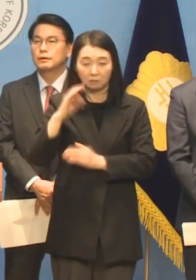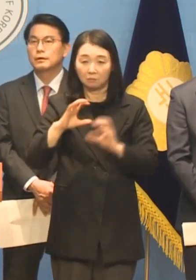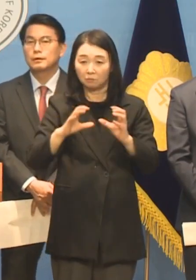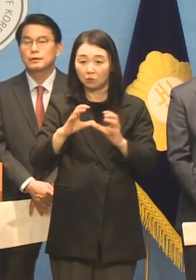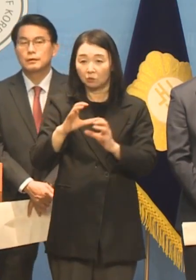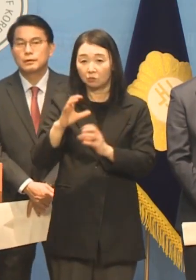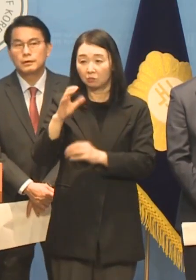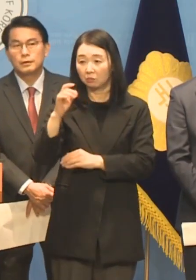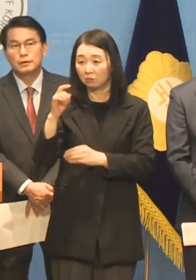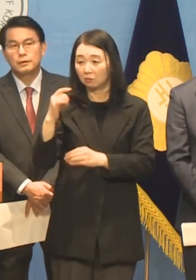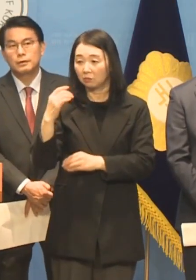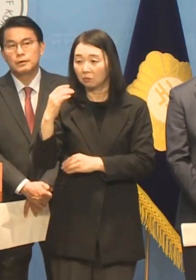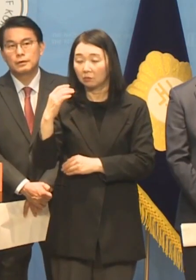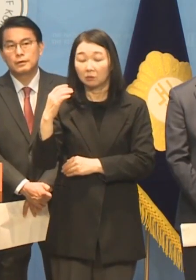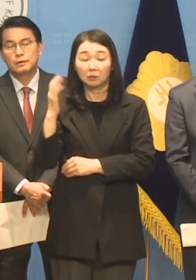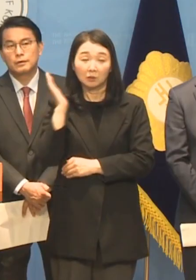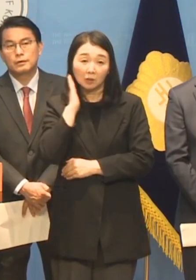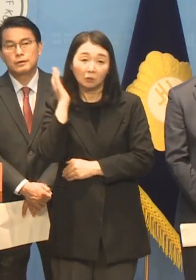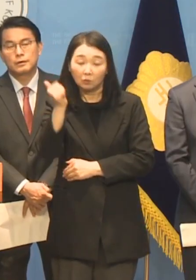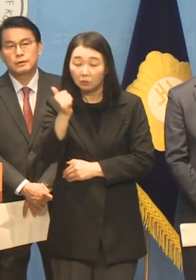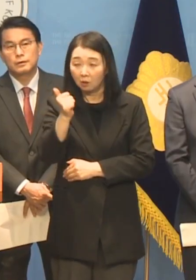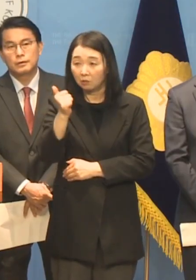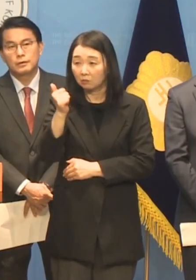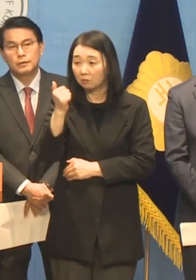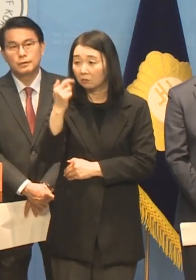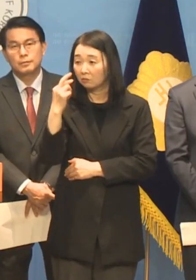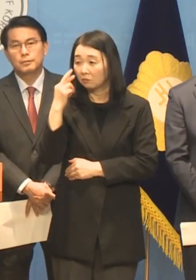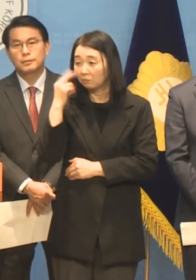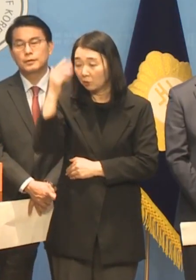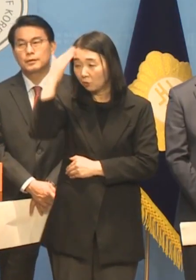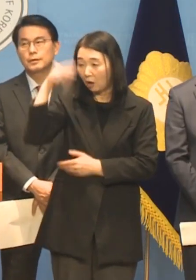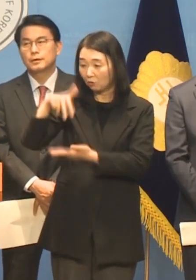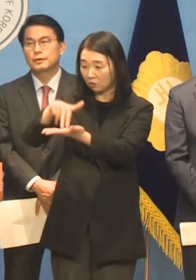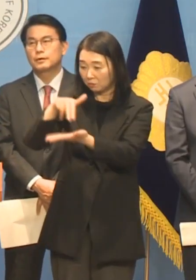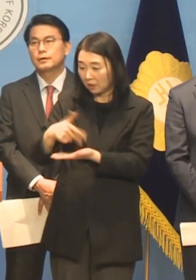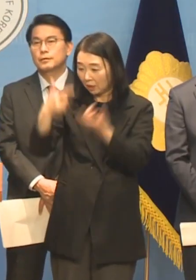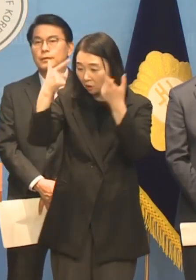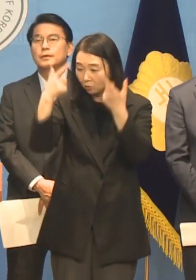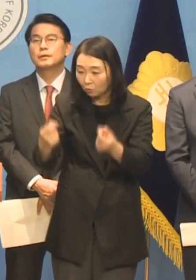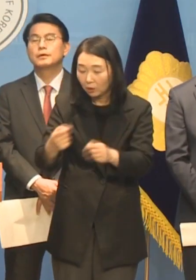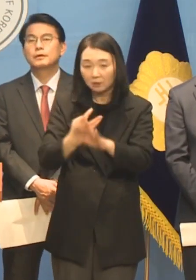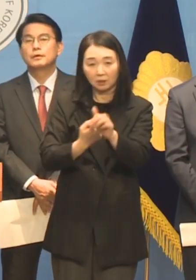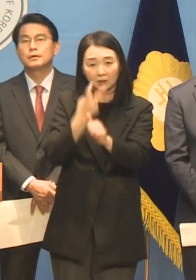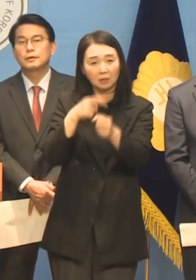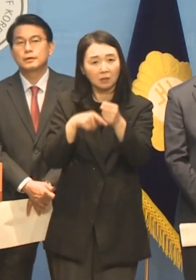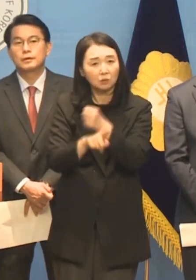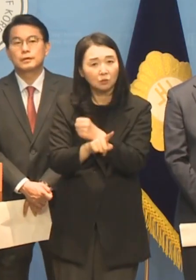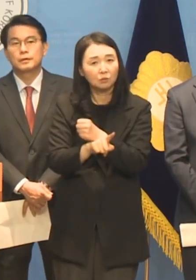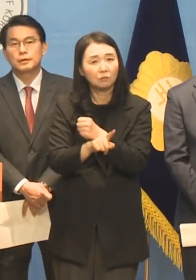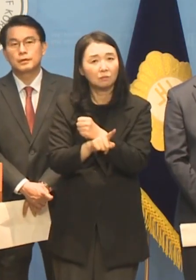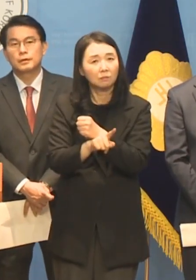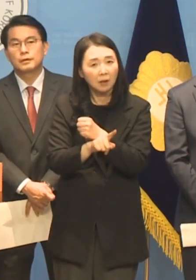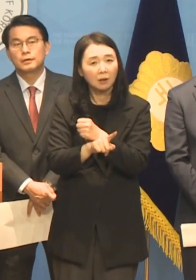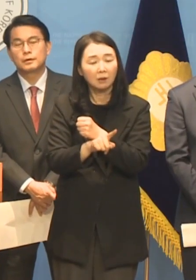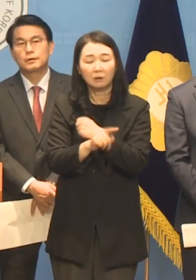미국과 같은 입장을 취했다고 해서 그것을 탄핵 사유라고 하는 것을 이해할 수 없다고